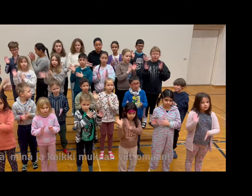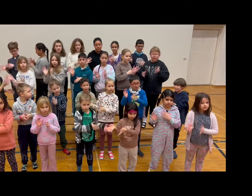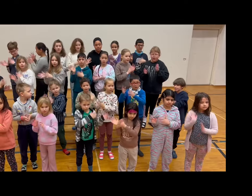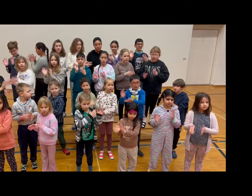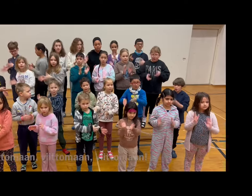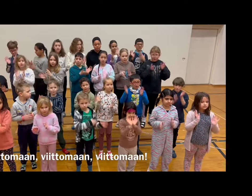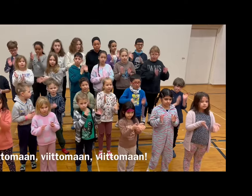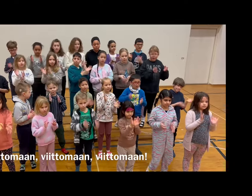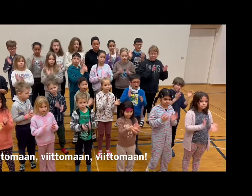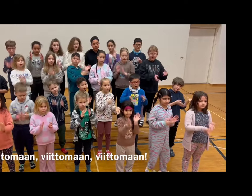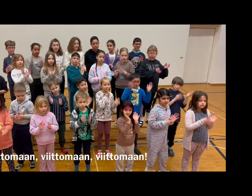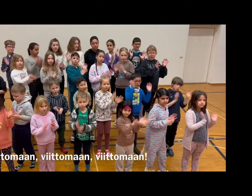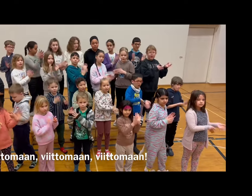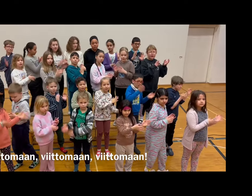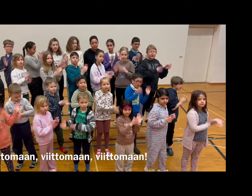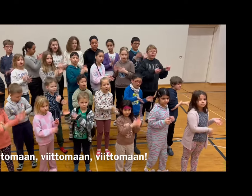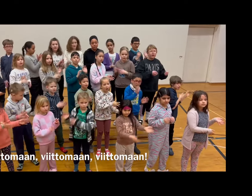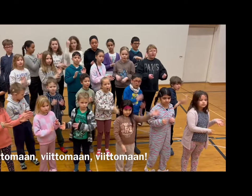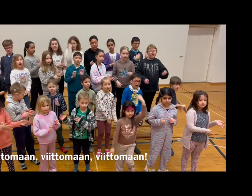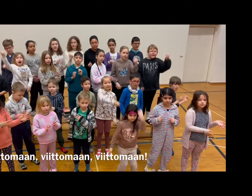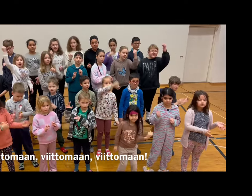Sinä, minä ja kaikki mukaan viittomaan.